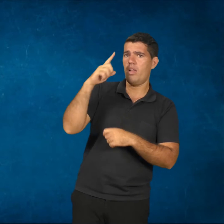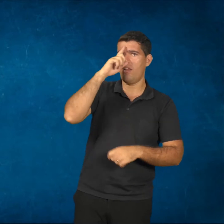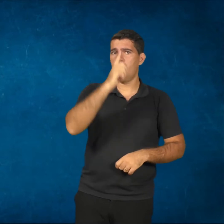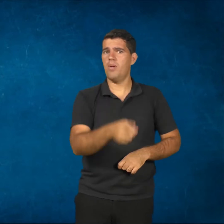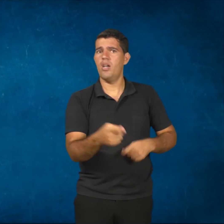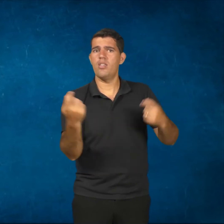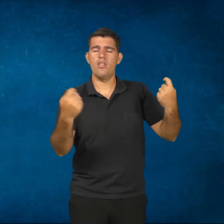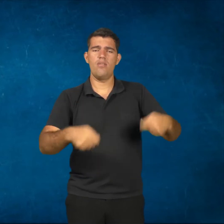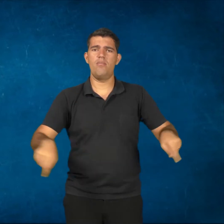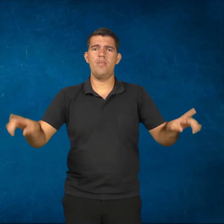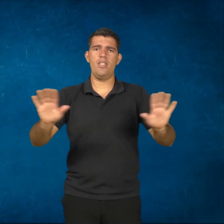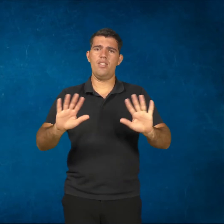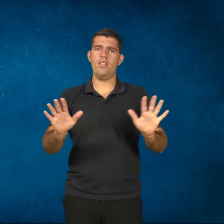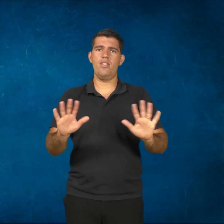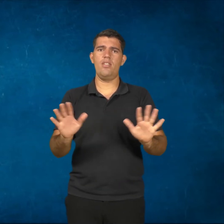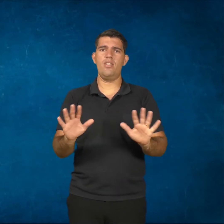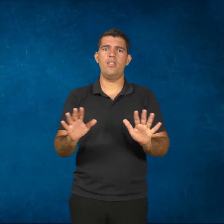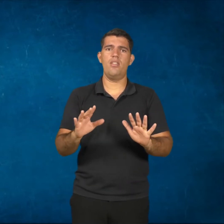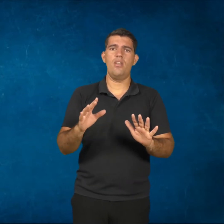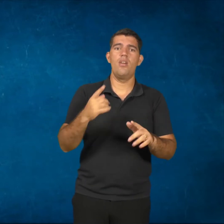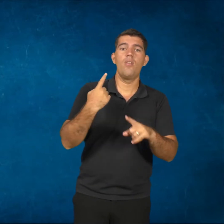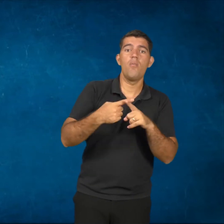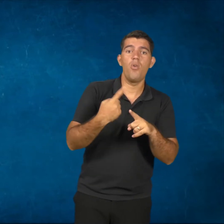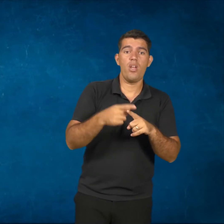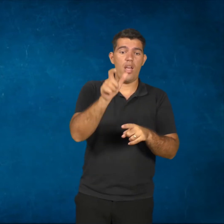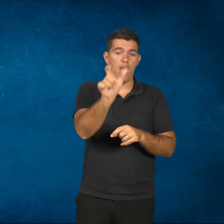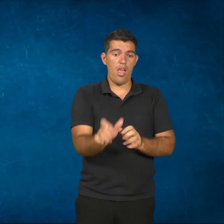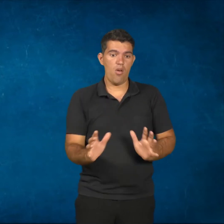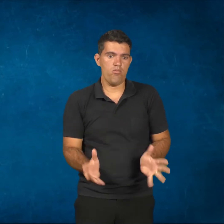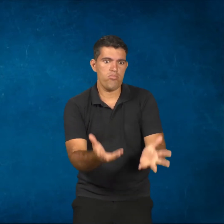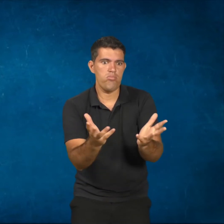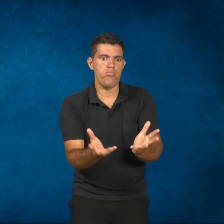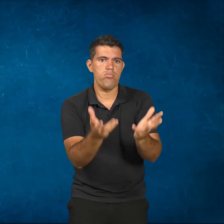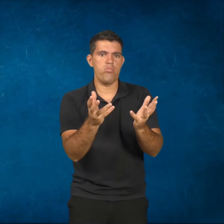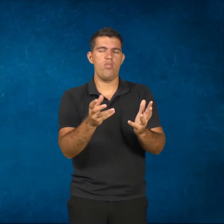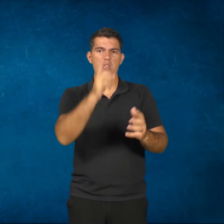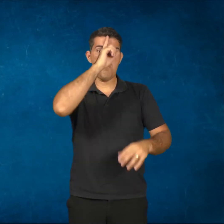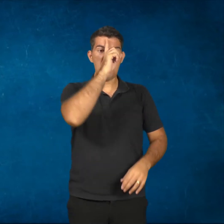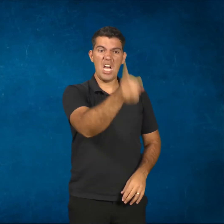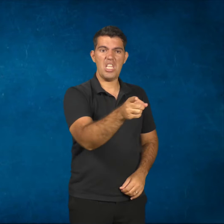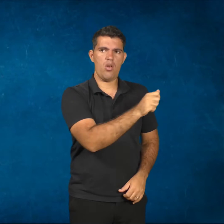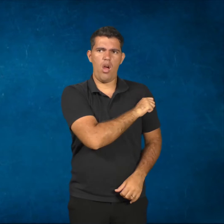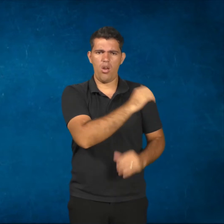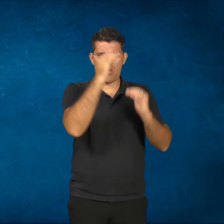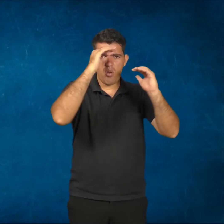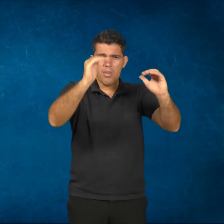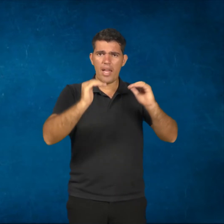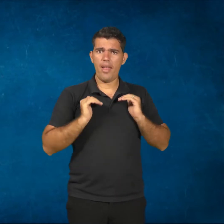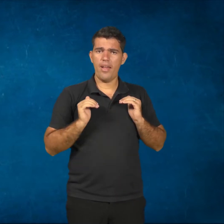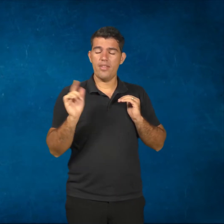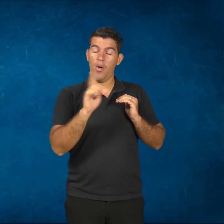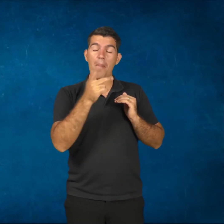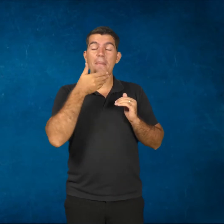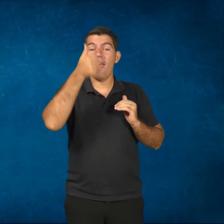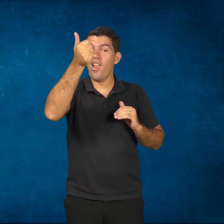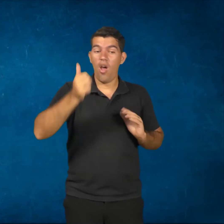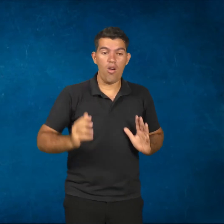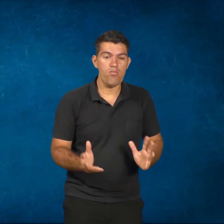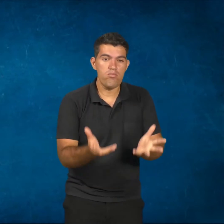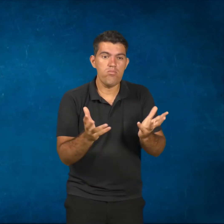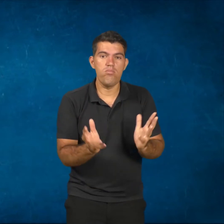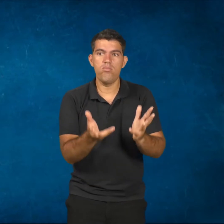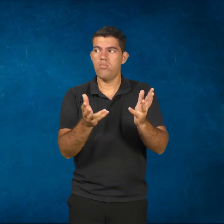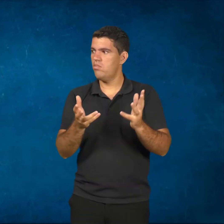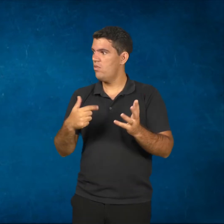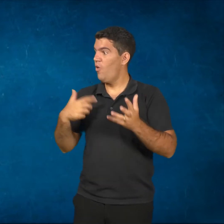escola. A melhor forma de você conseguir com que o aluno faça o que você quer não é mandando nele, é cativando. A